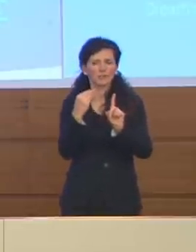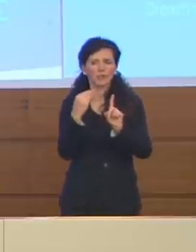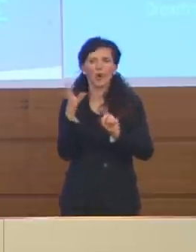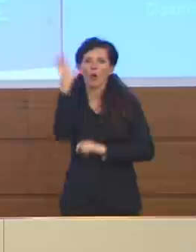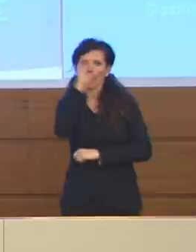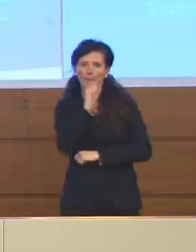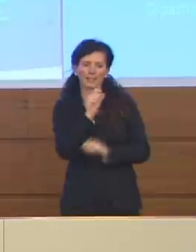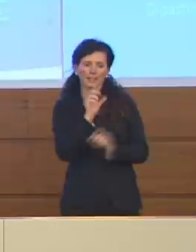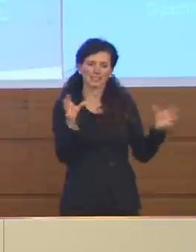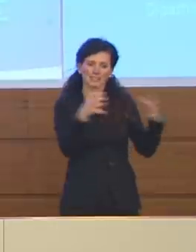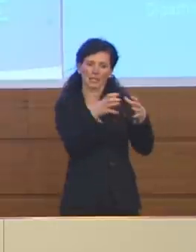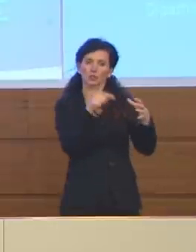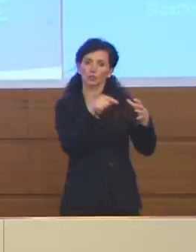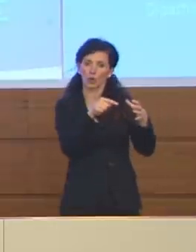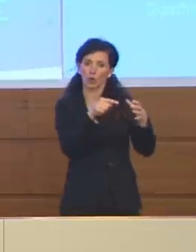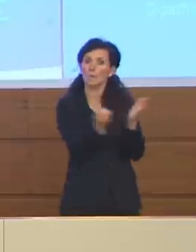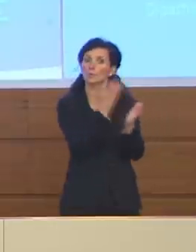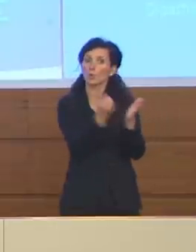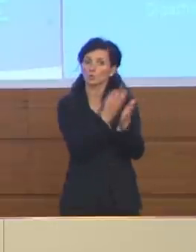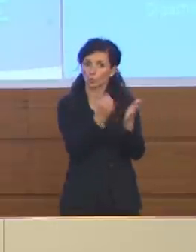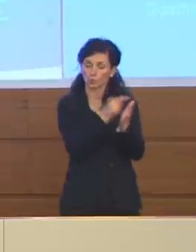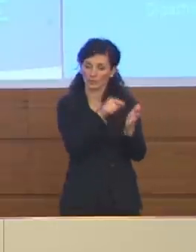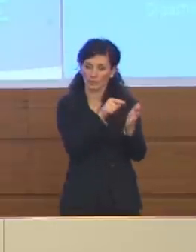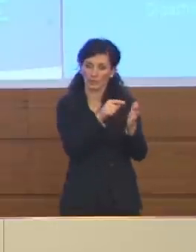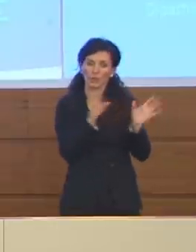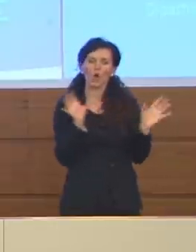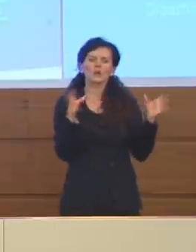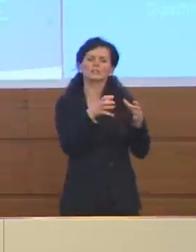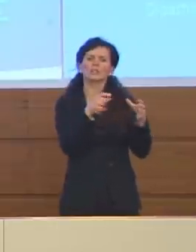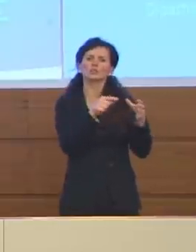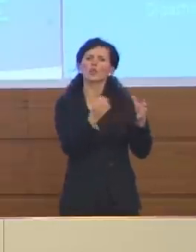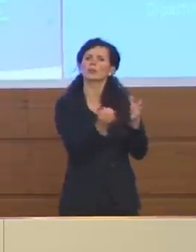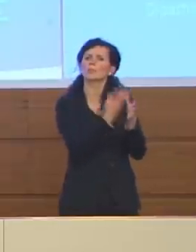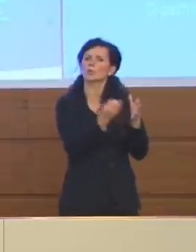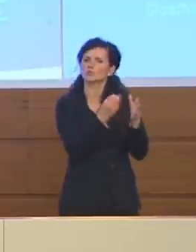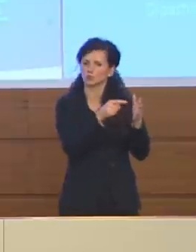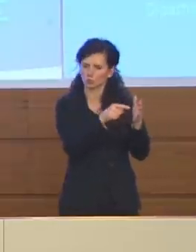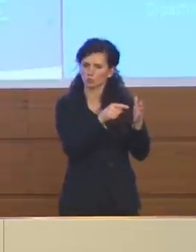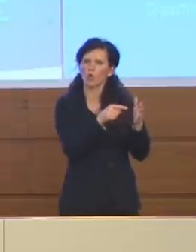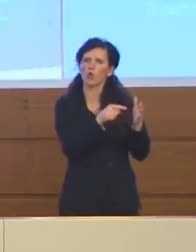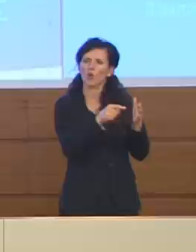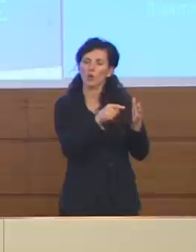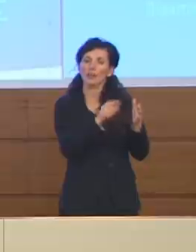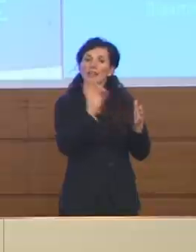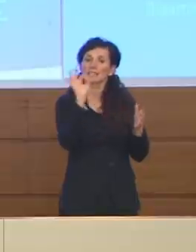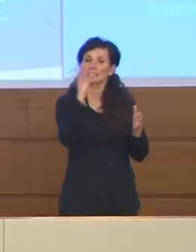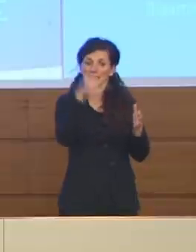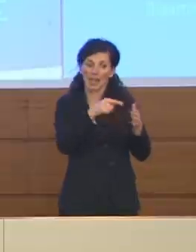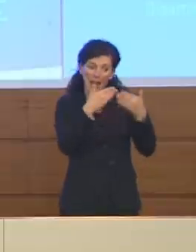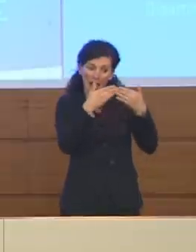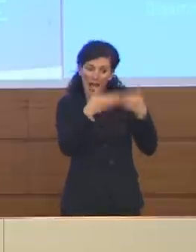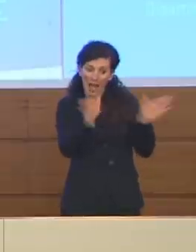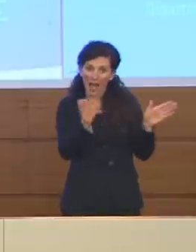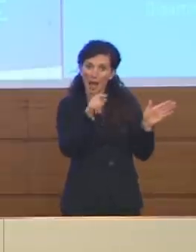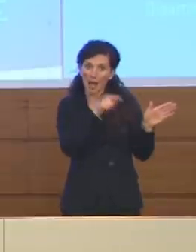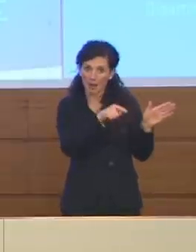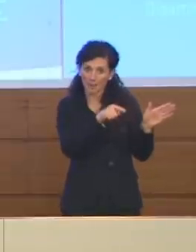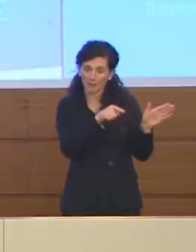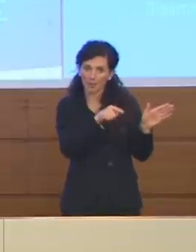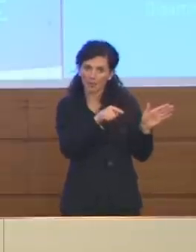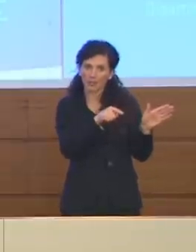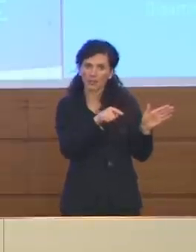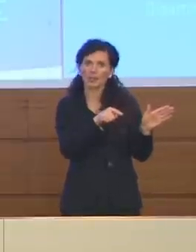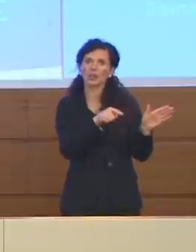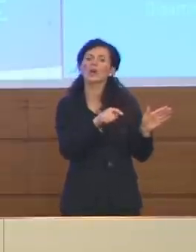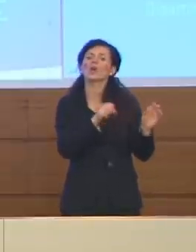la cui apertura di fatto consentisse anche